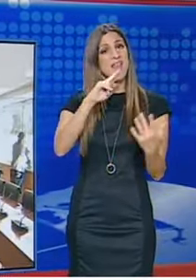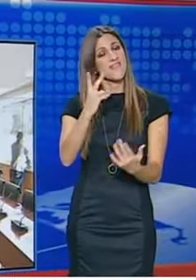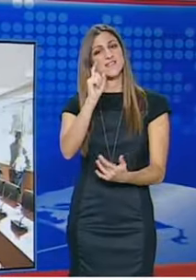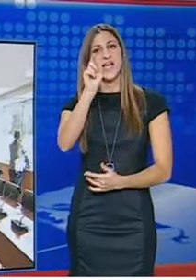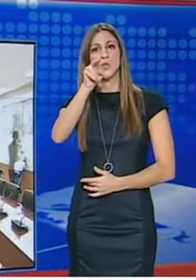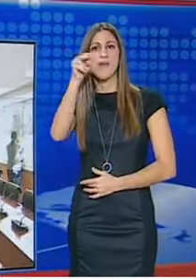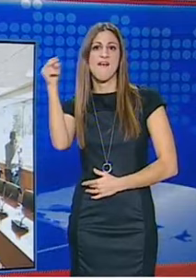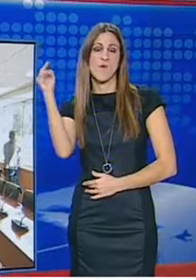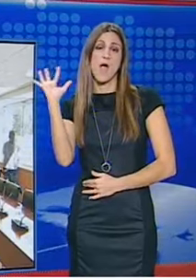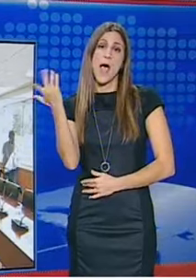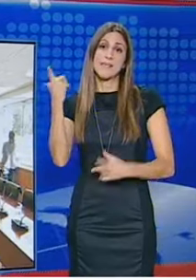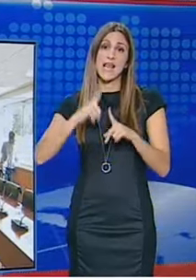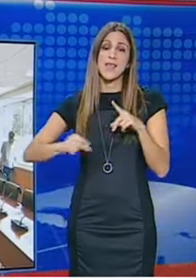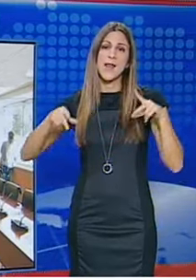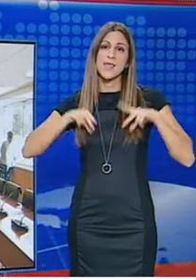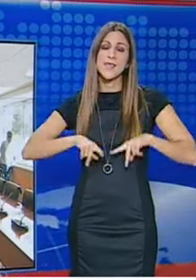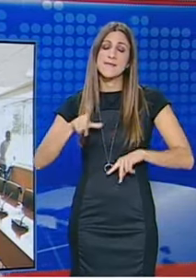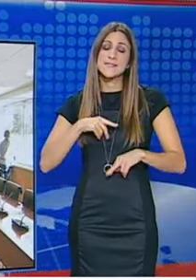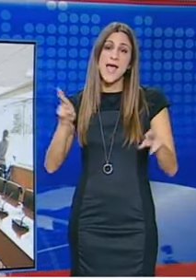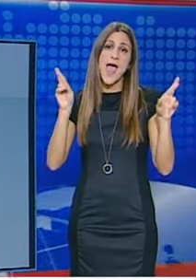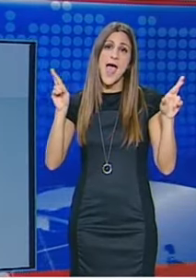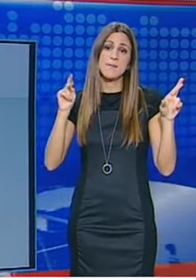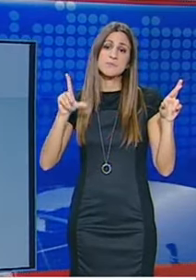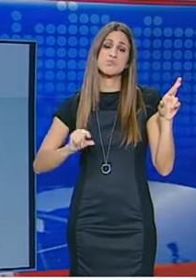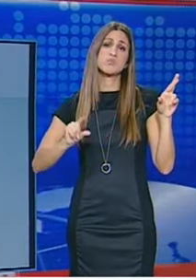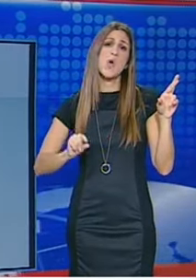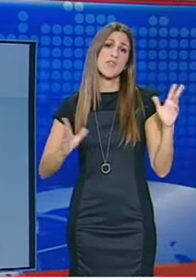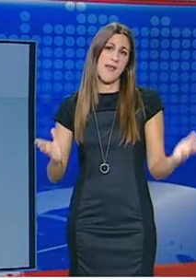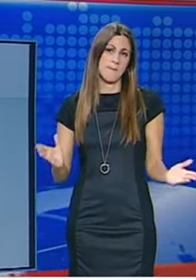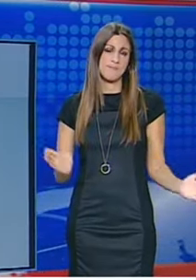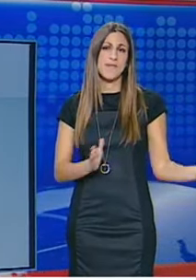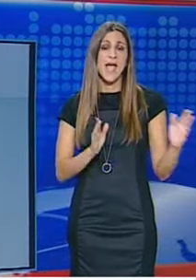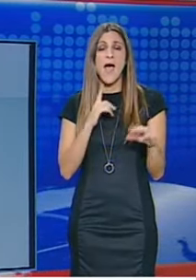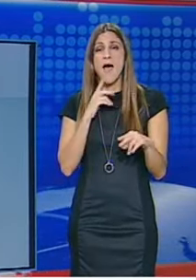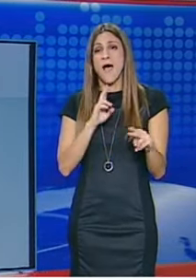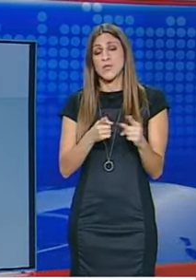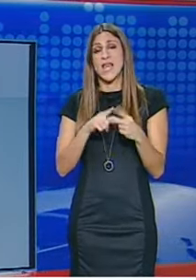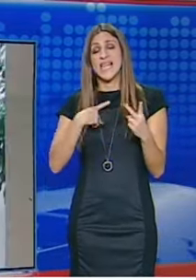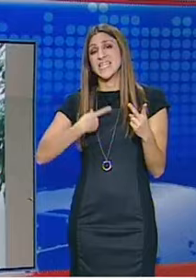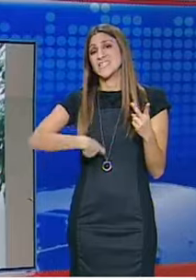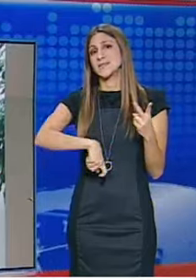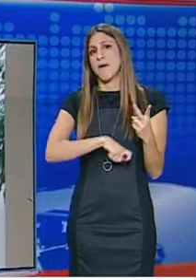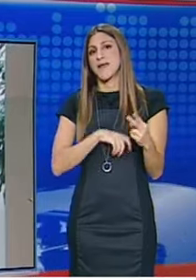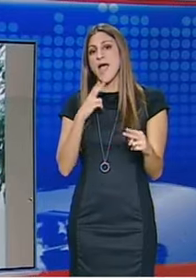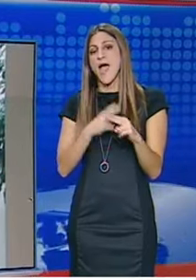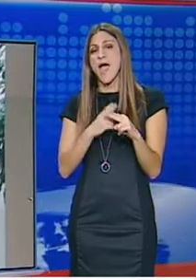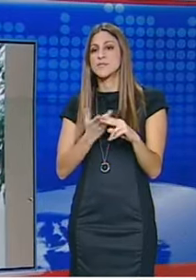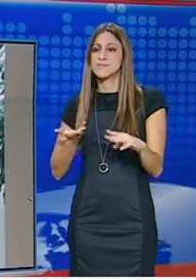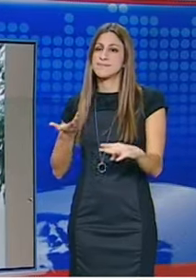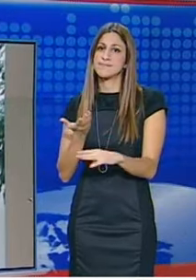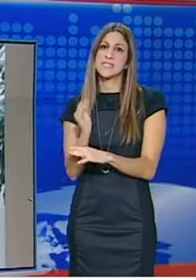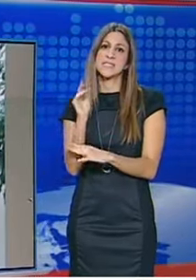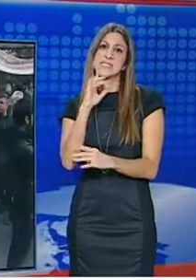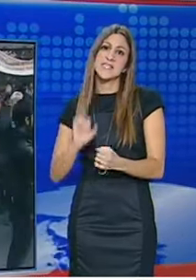κυπριακές αρχές να ελπίζουν ωστόσο ότι το ποσό θα είναι μικρότερο την ίδια ώρα επίσημο αίτημα για στήριξη των τραπεζών της υπέβαλλε η